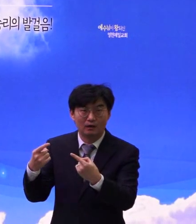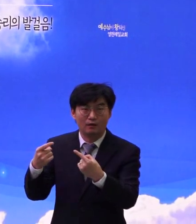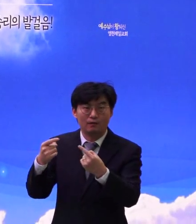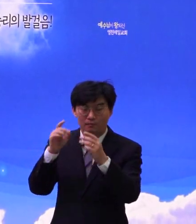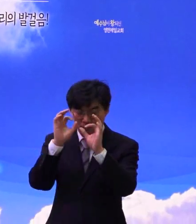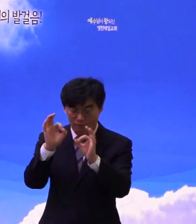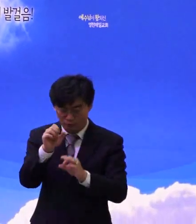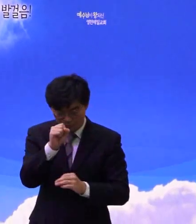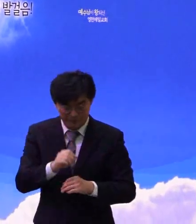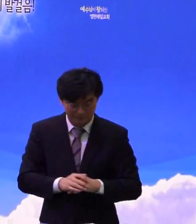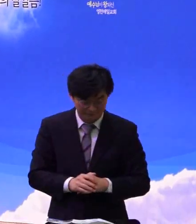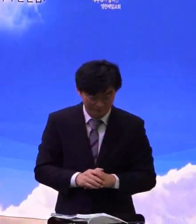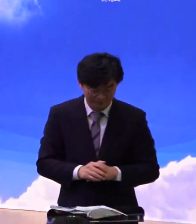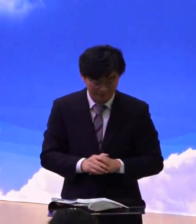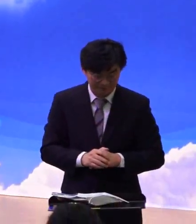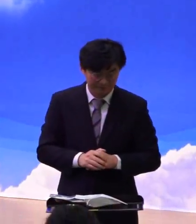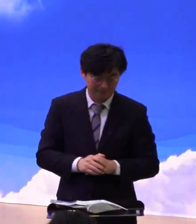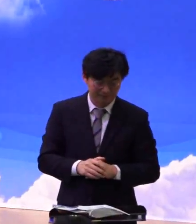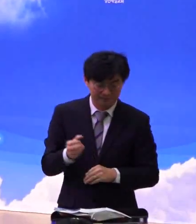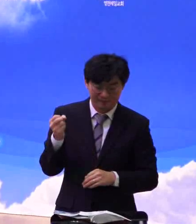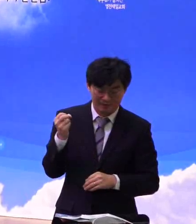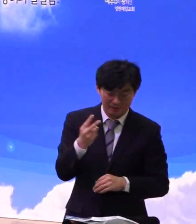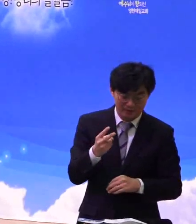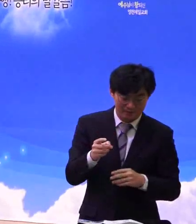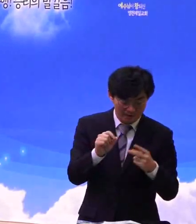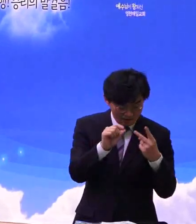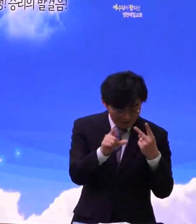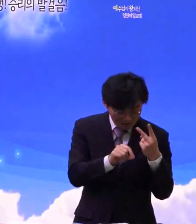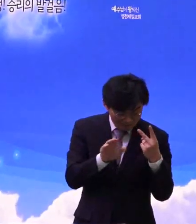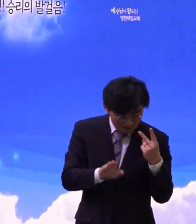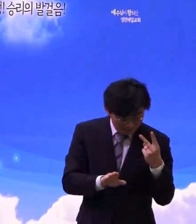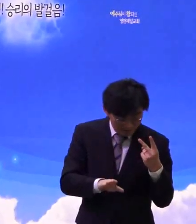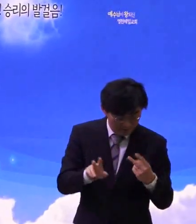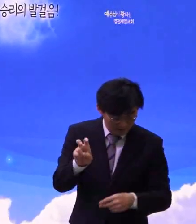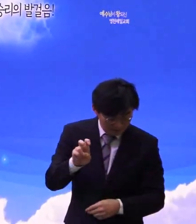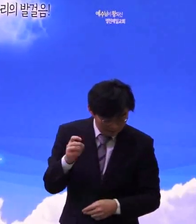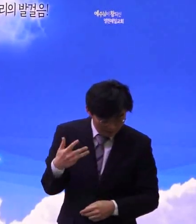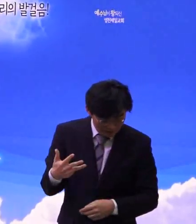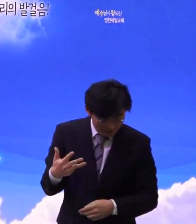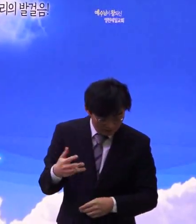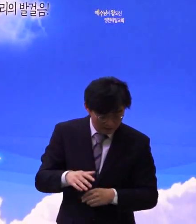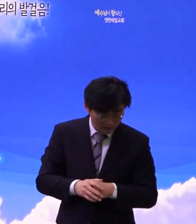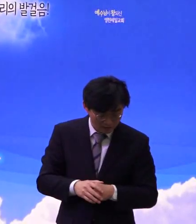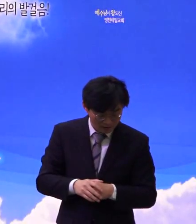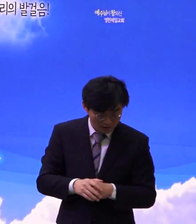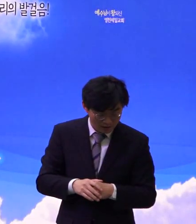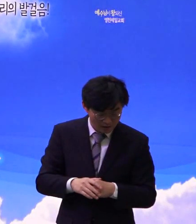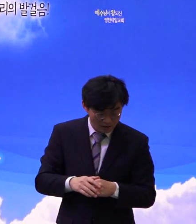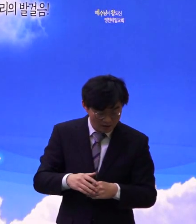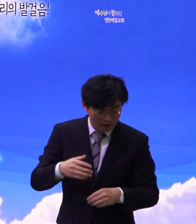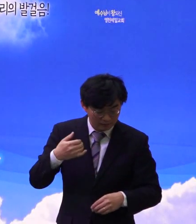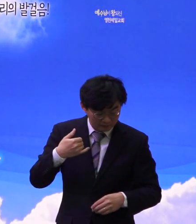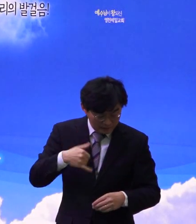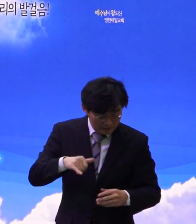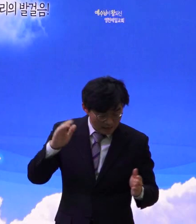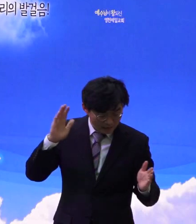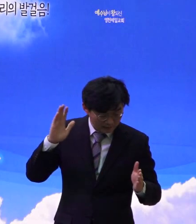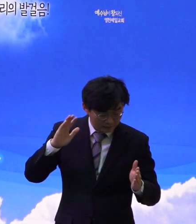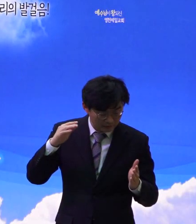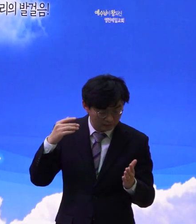주시고 동참하시면 좋겠습니다. 그리고 2월 마지막 주일 28일에는 우리가 작년에 한 것처럼 다음 세대 기도